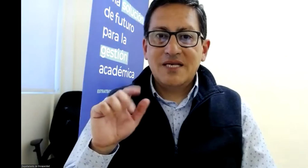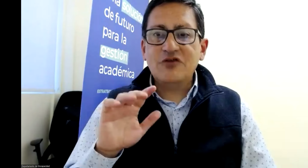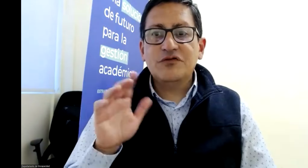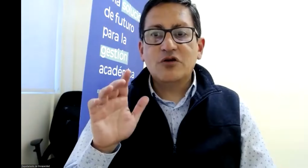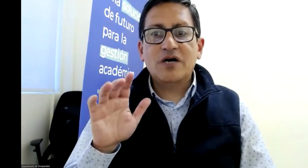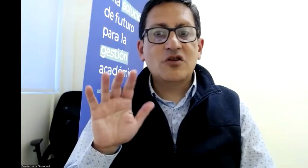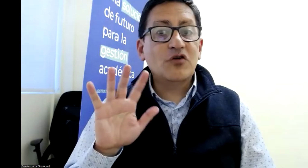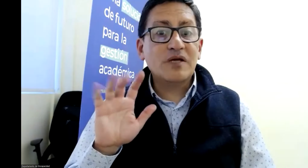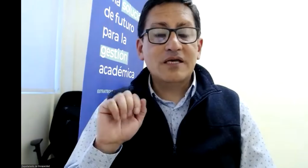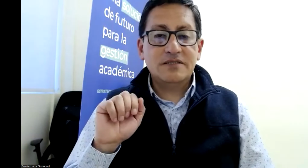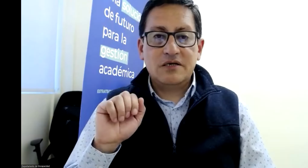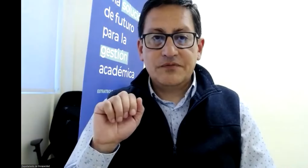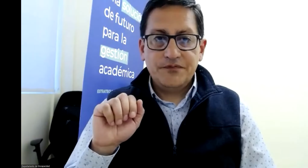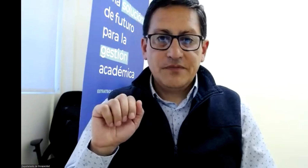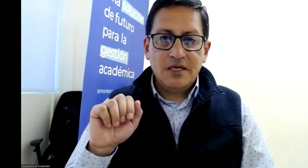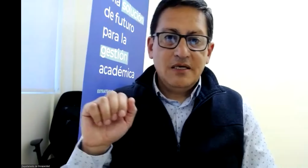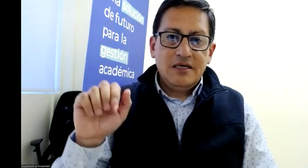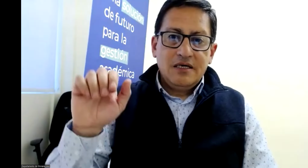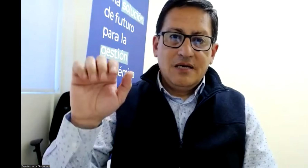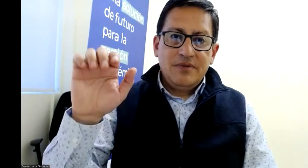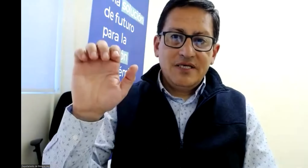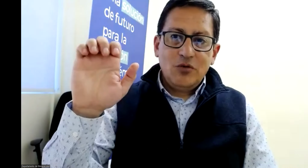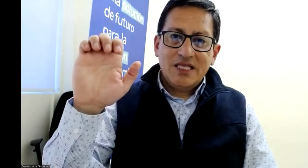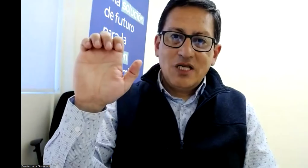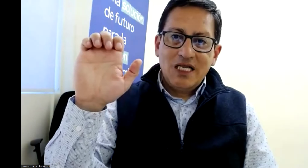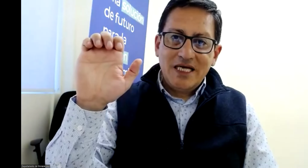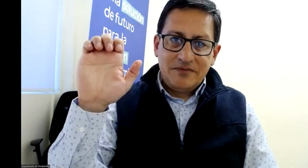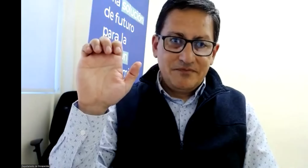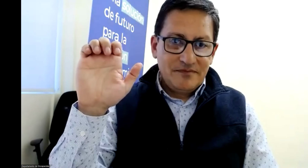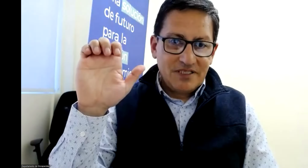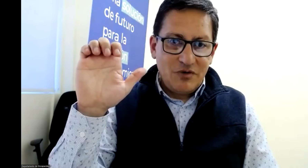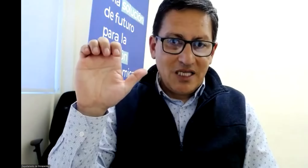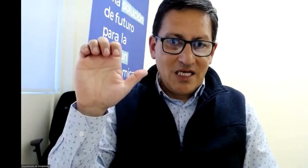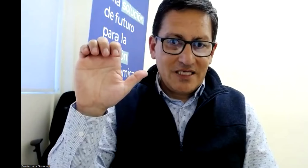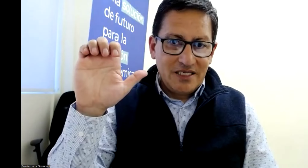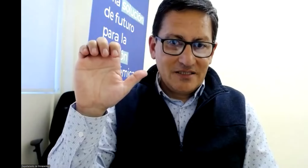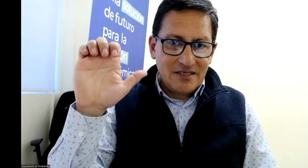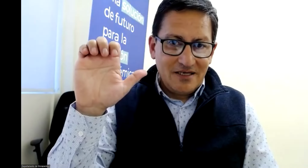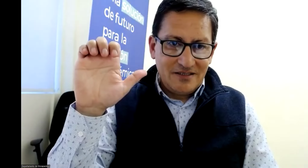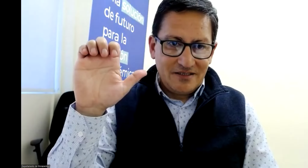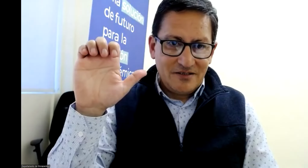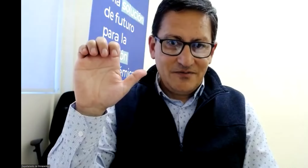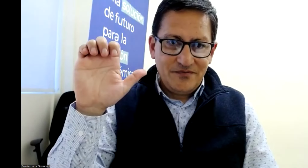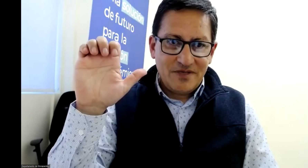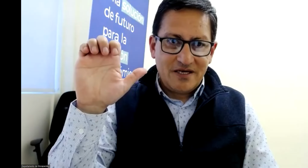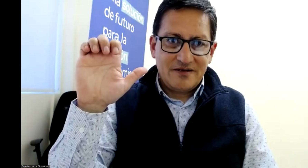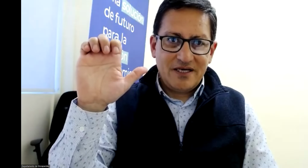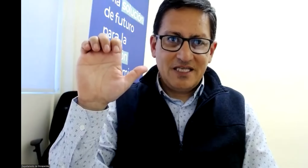enero y febrero hay dos formas de decirlo. El mes de enero parte con la letra E. Sabemos que la letra E es así, ¿cierto? Ya, ahí